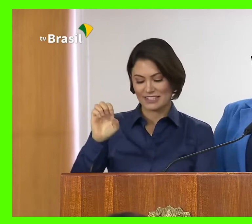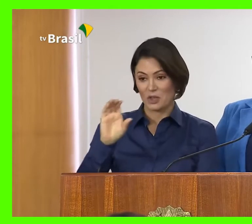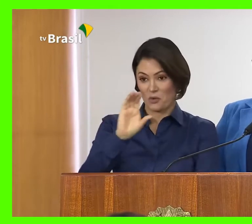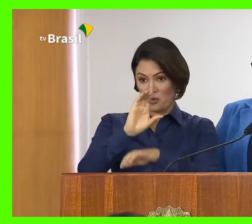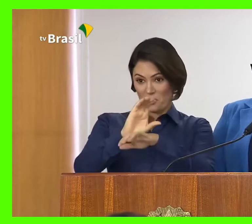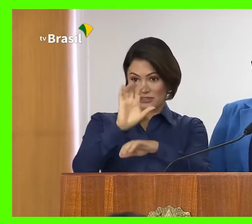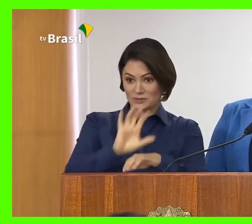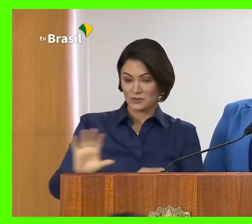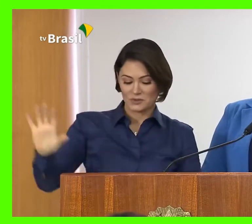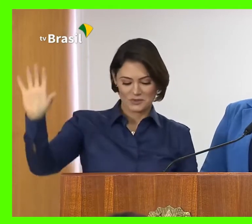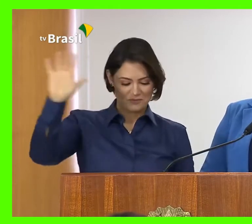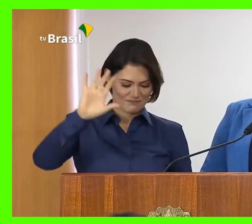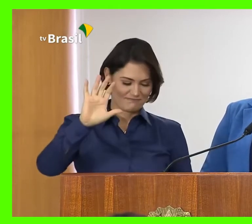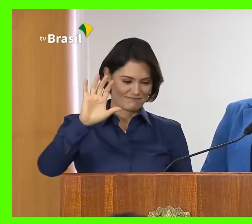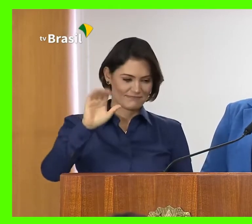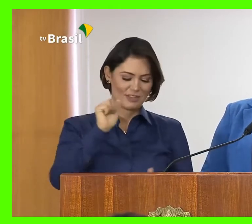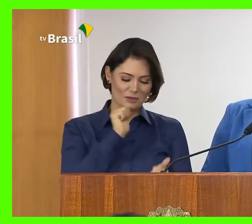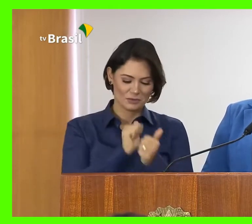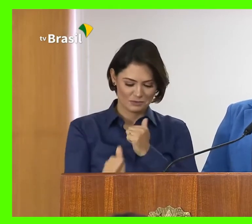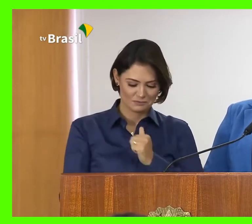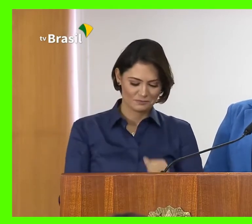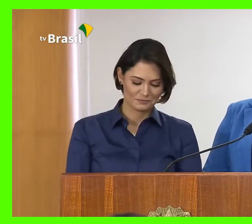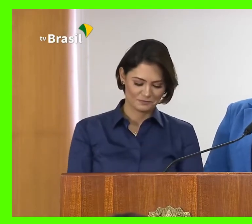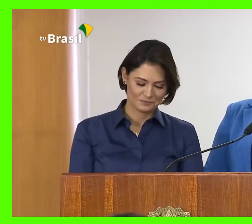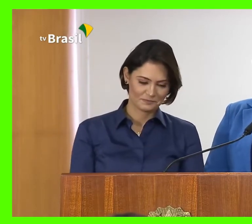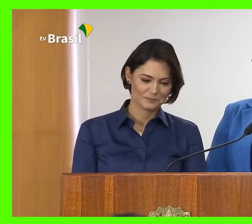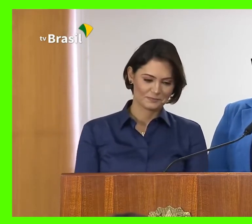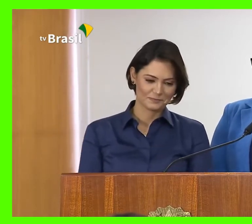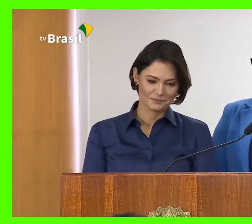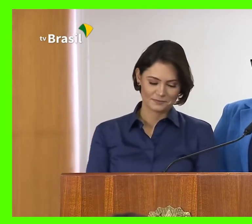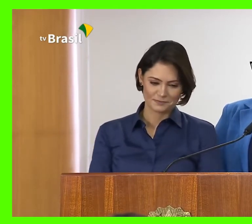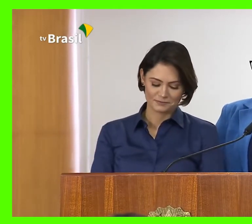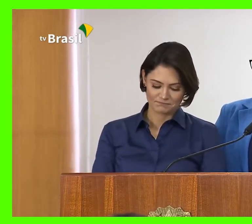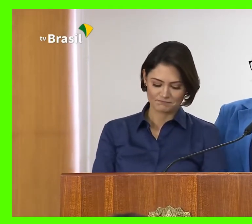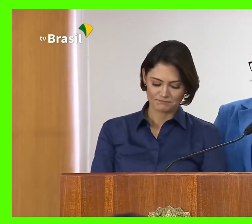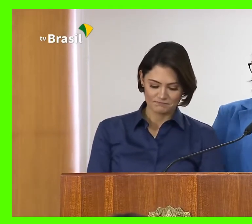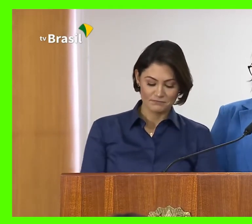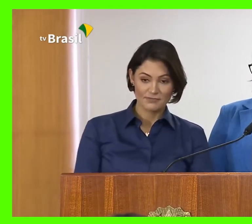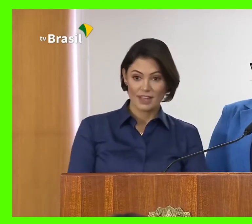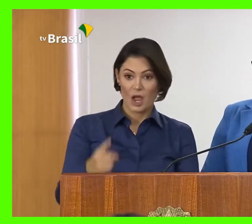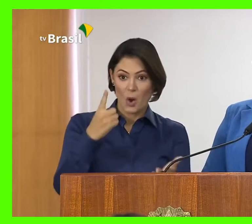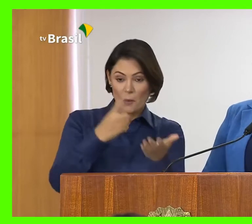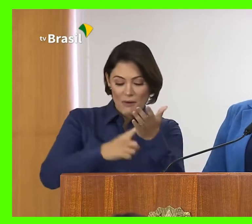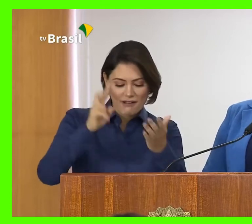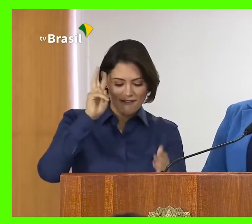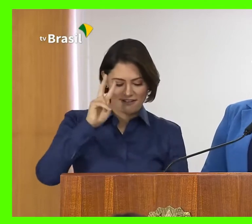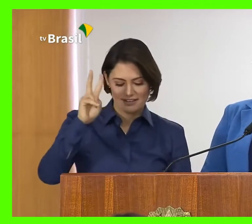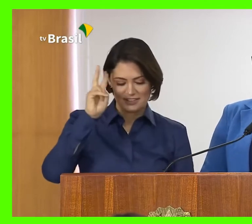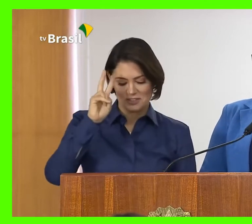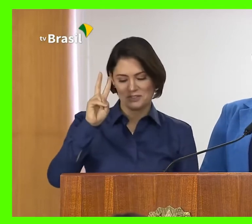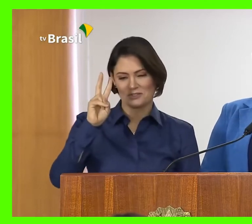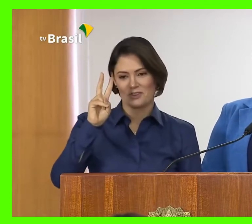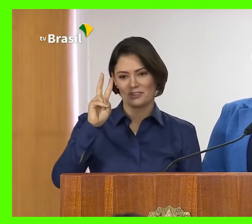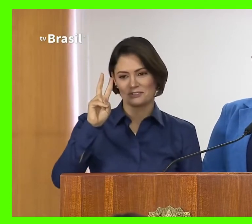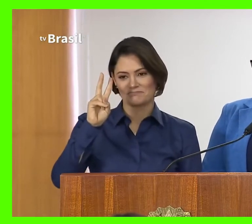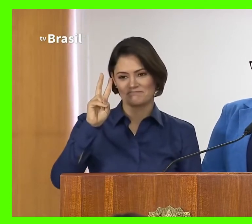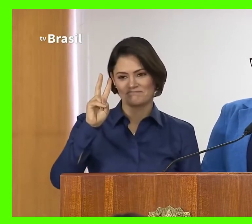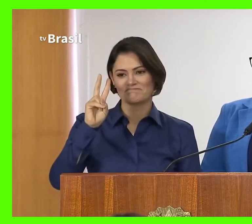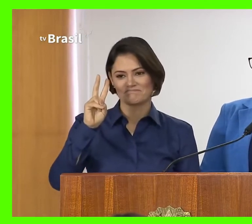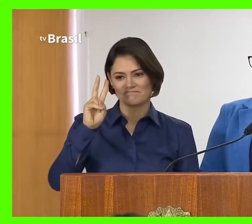uma cadeira no CNE, Conselho Nacional do Esporte. Essa conquista é